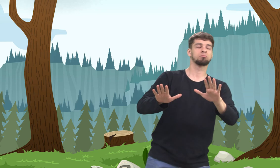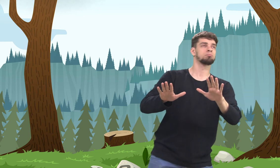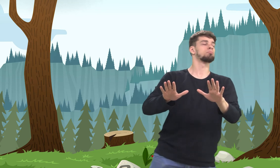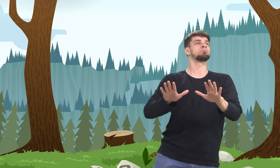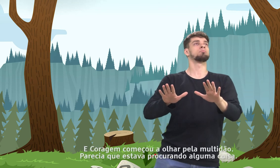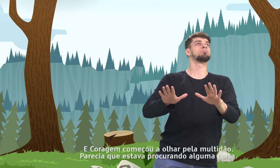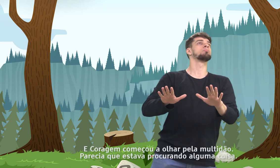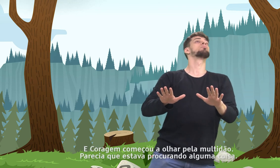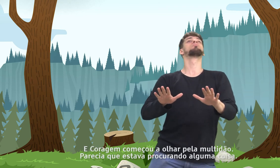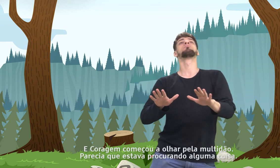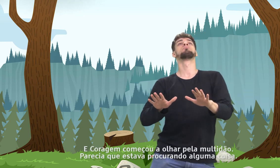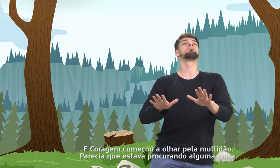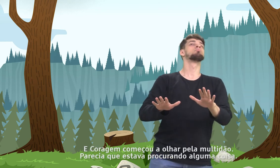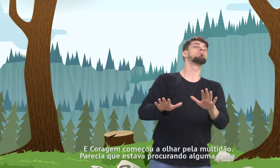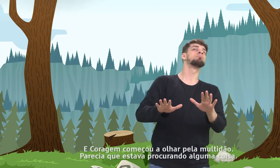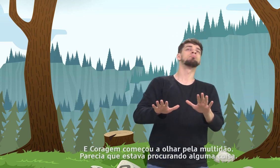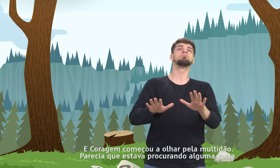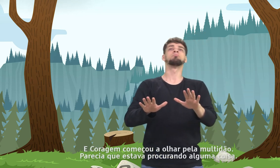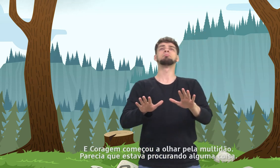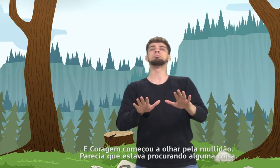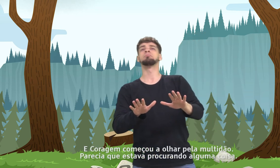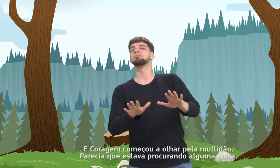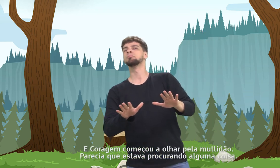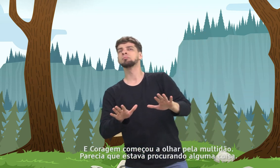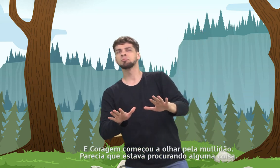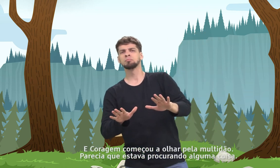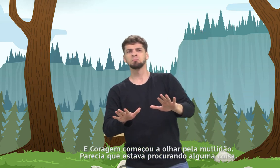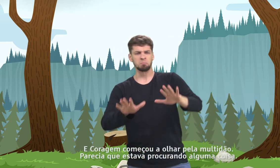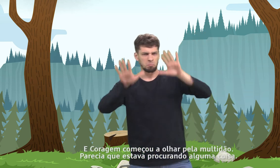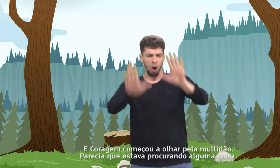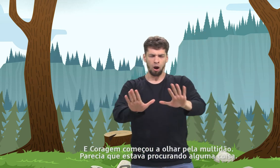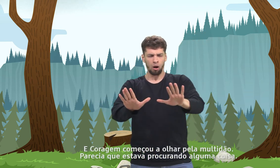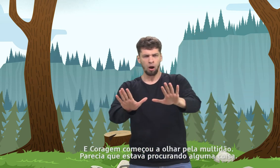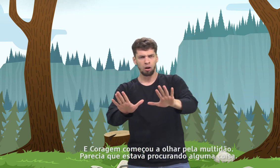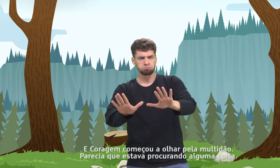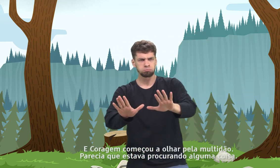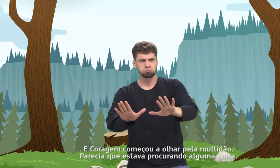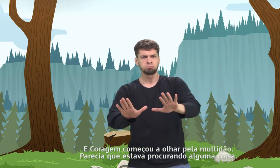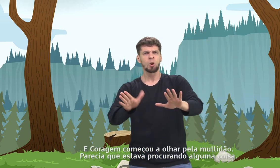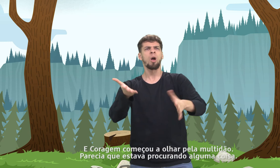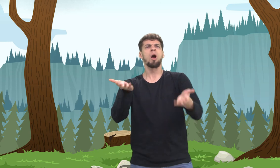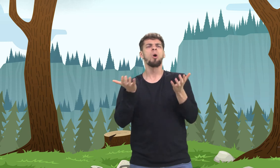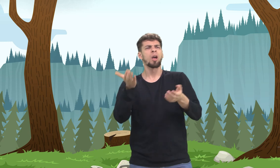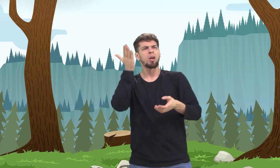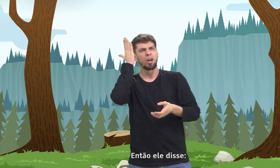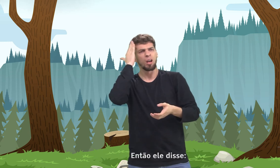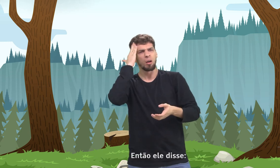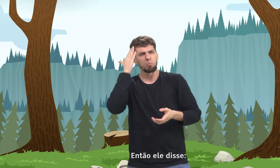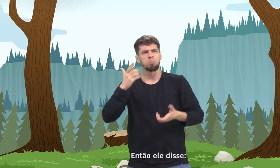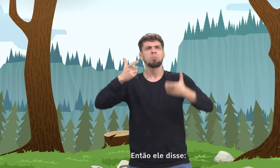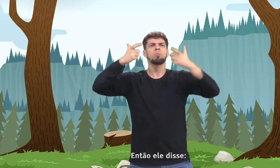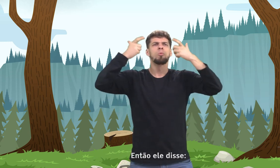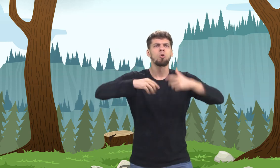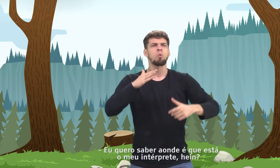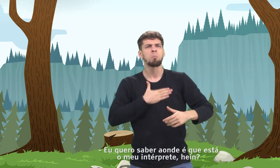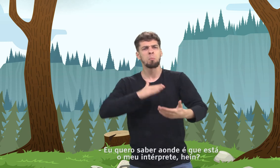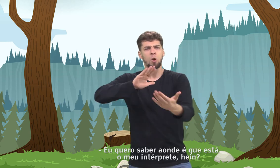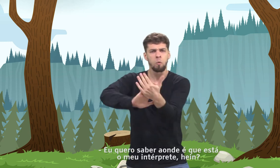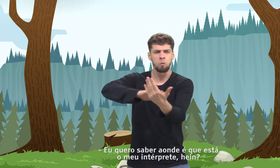e pra gente começou a olhar pela multidão parecia que tava procurando alguma coisa então ele disse eu quero saber onde é que também